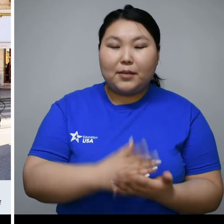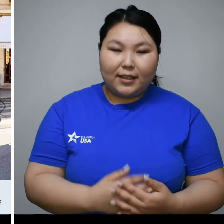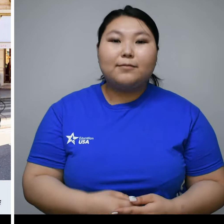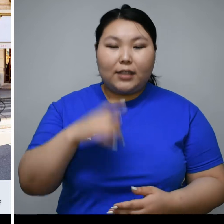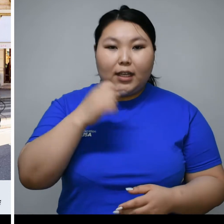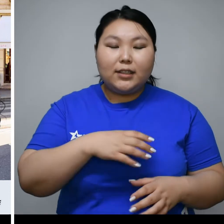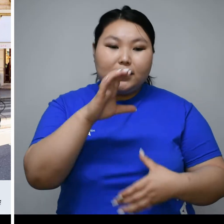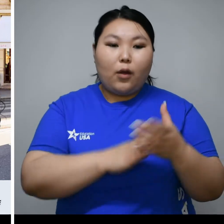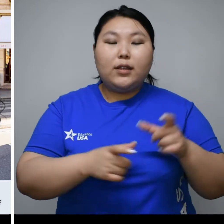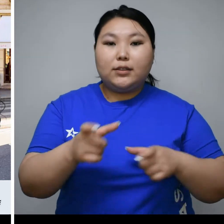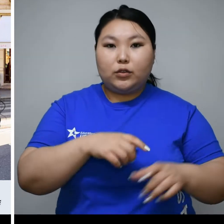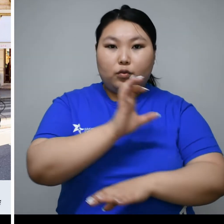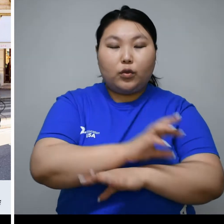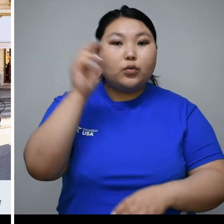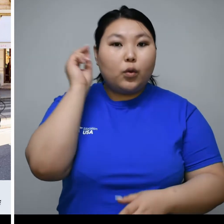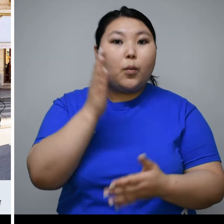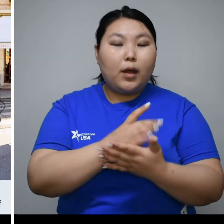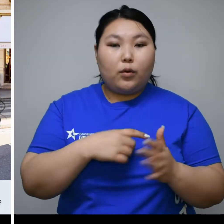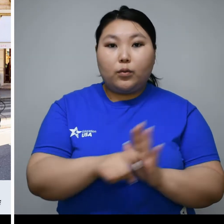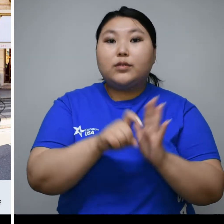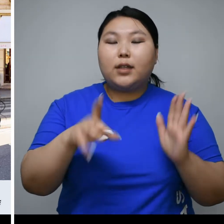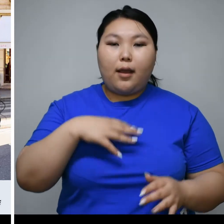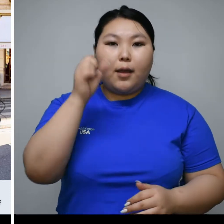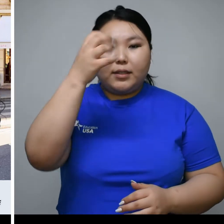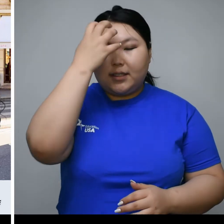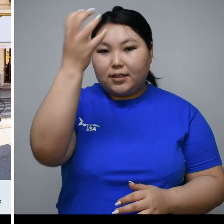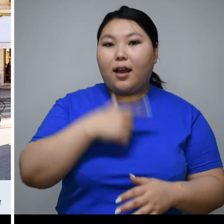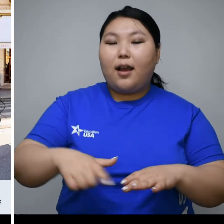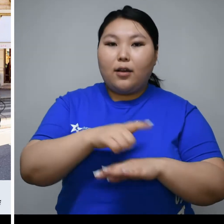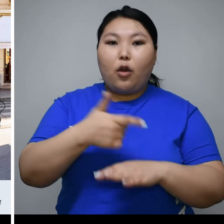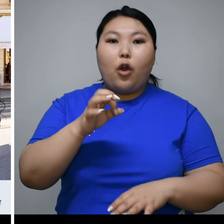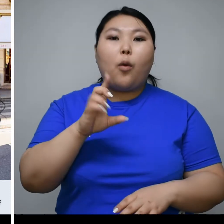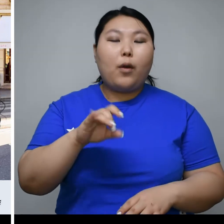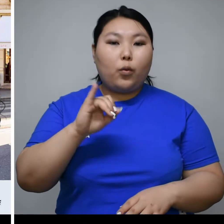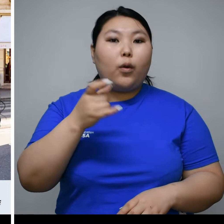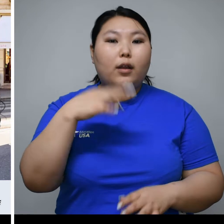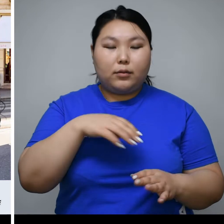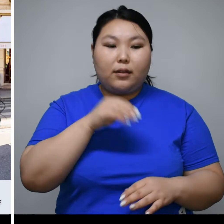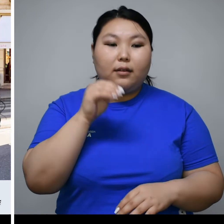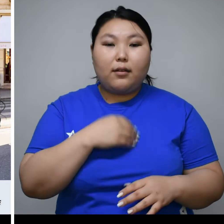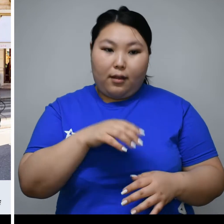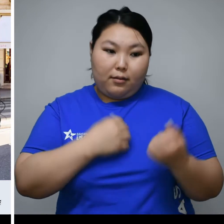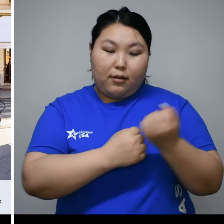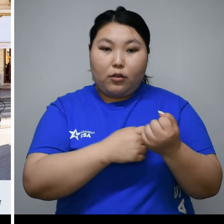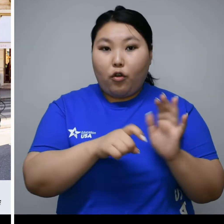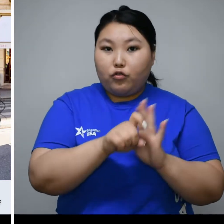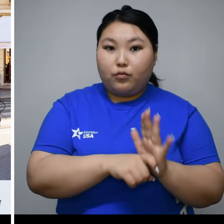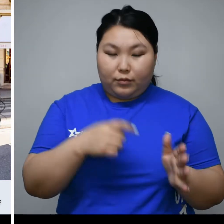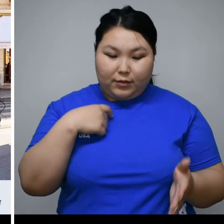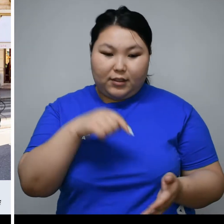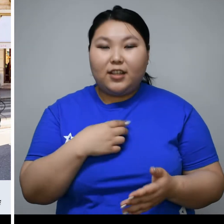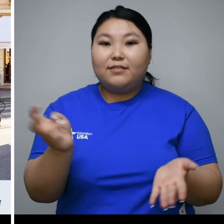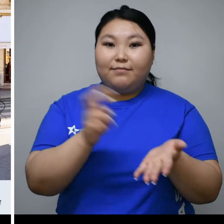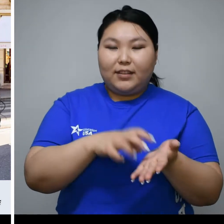За тэгээд санхүү эдийн засгийн сургууль суралцаж байх хугацаанд Америкийн засгийн газрын Global Geographic тэтгэлэг хөтөлбөр шалгараад